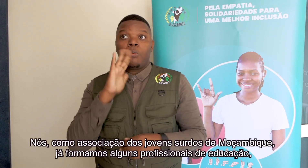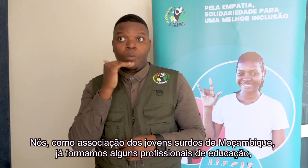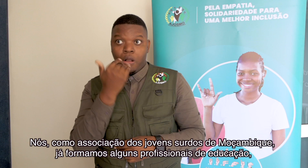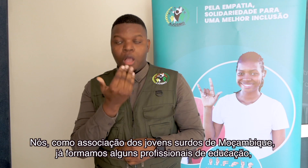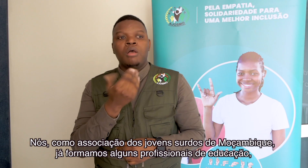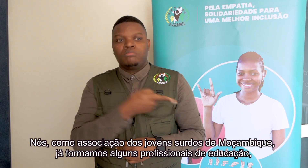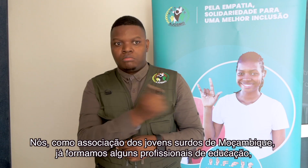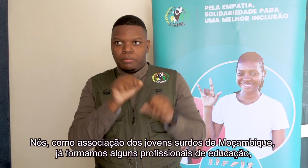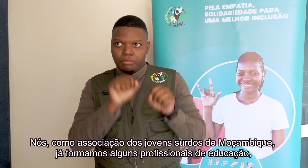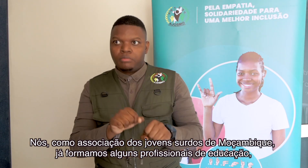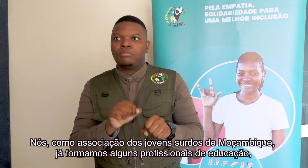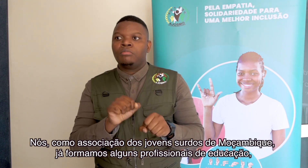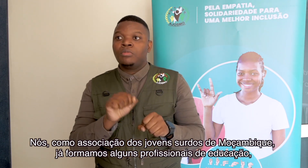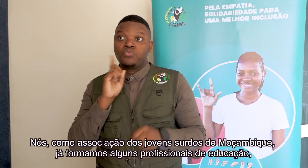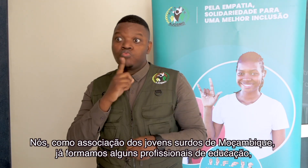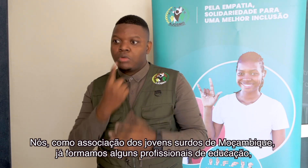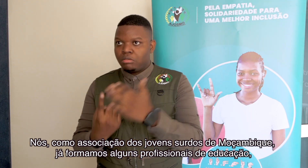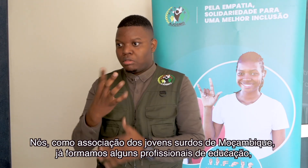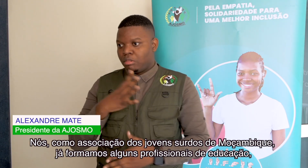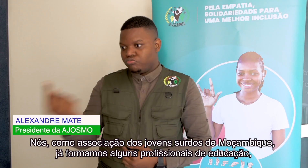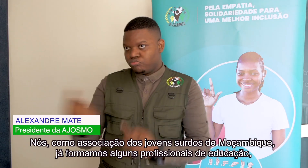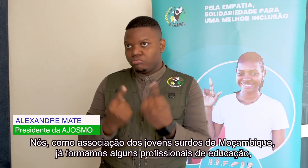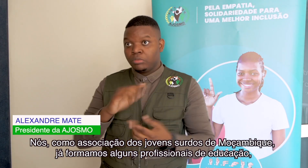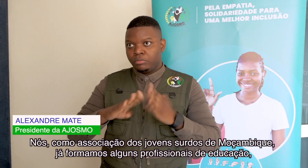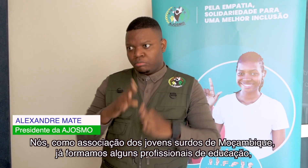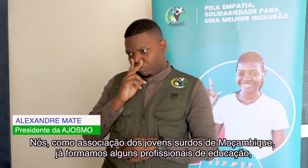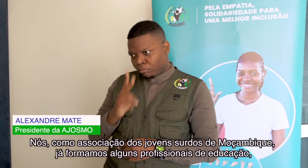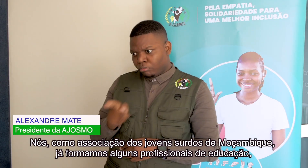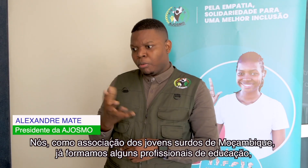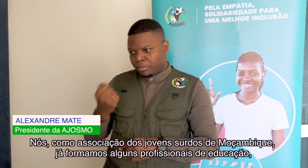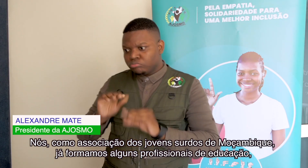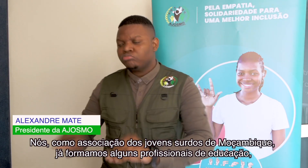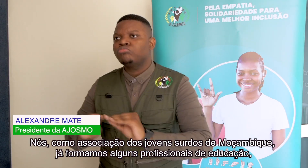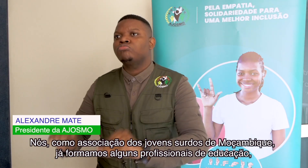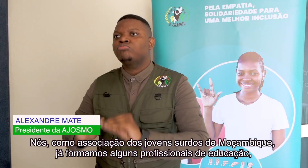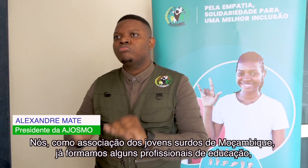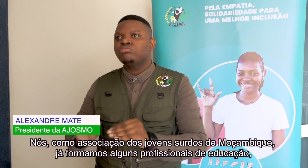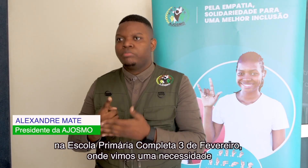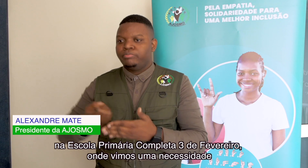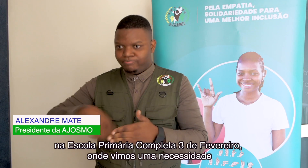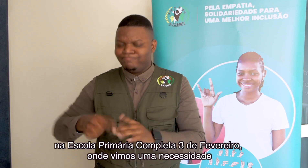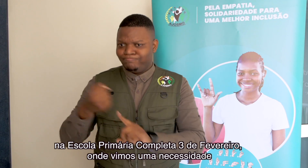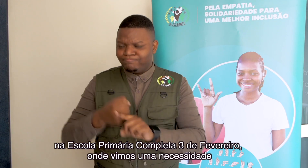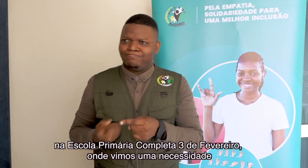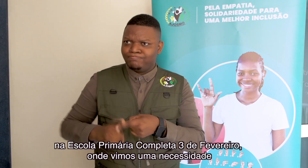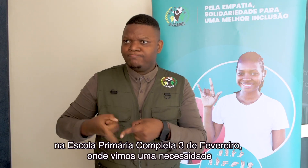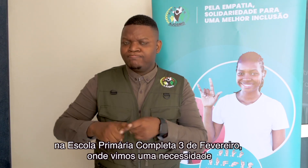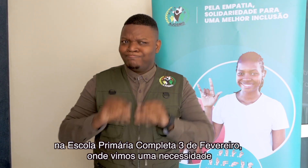Nós, como Associação dos Jovens Surdos de Moçambique, já formamos alguns profissionais de educação na Escola Primária Completa 3